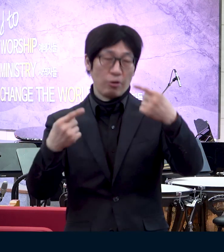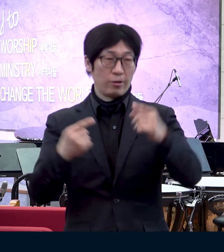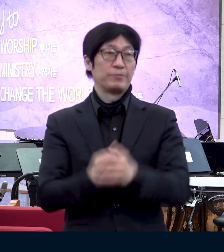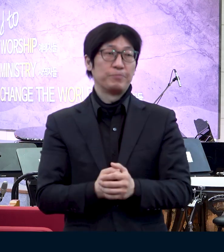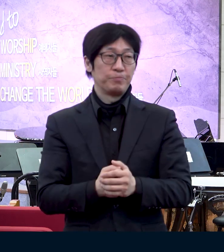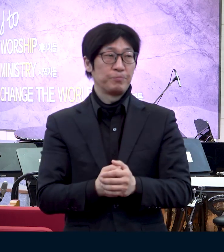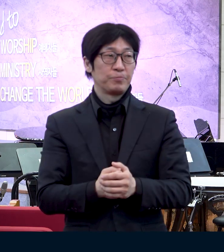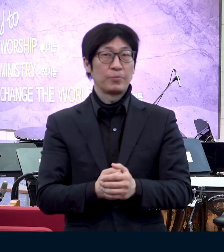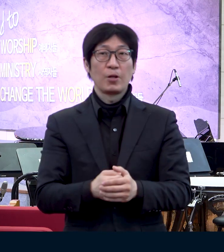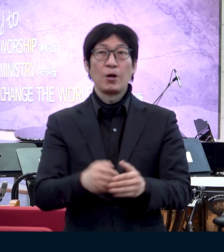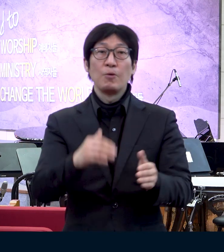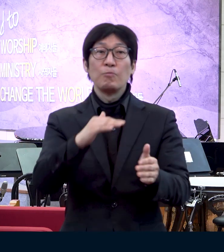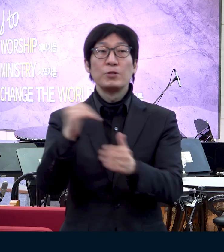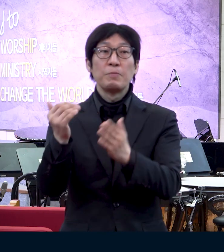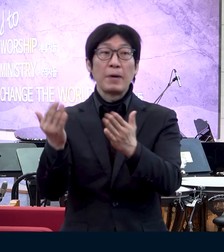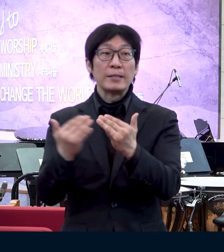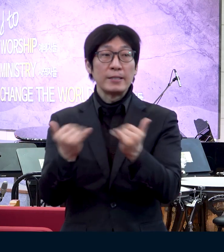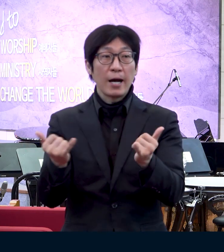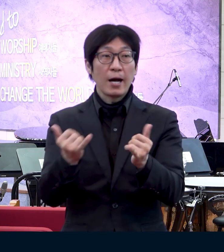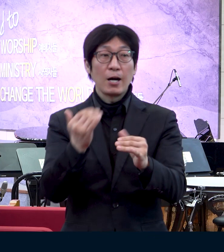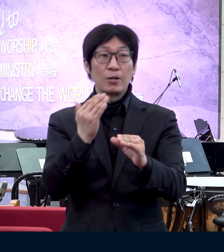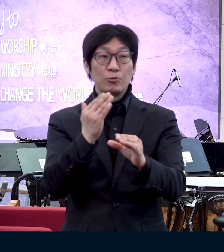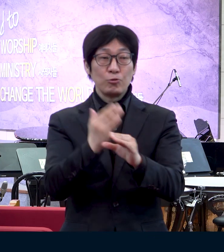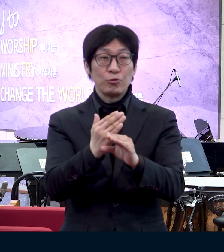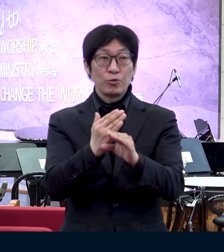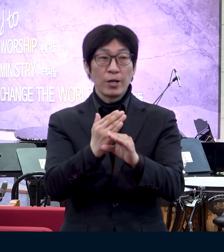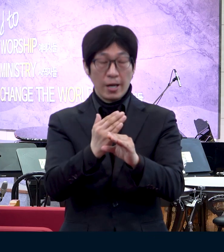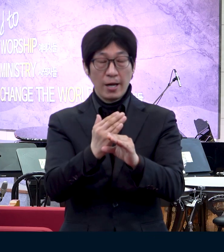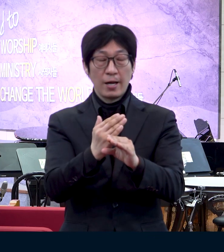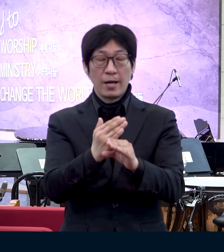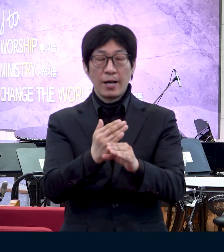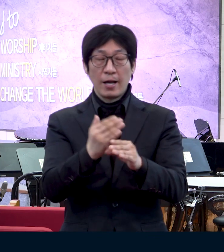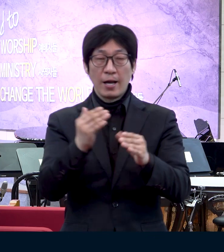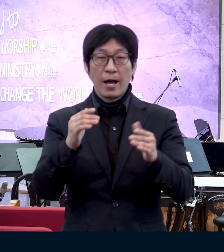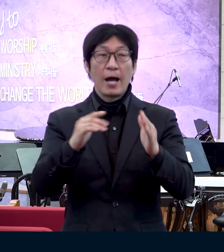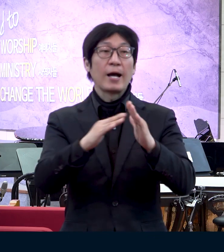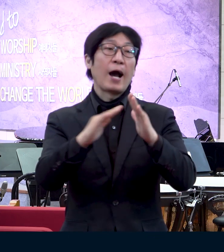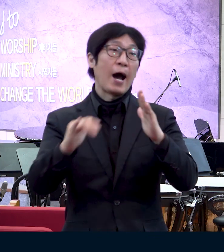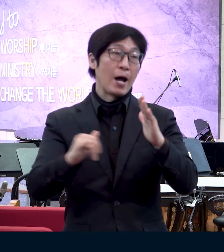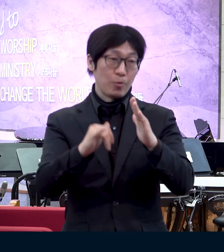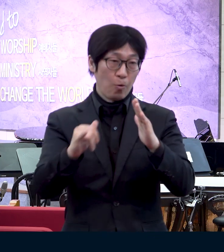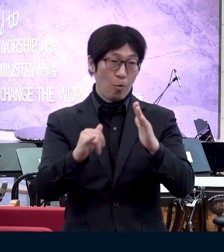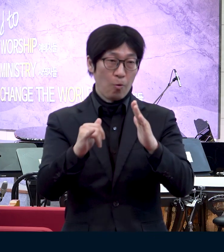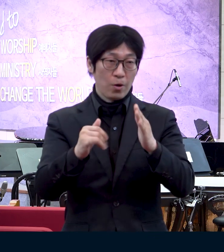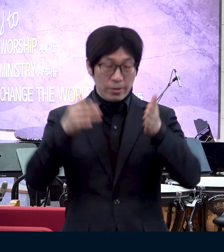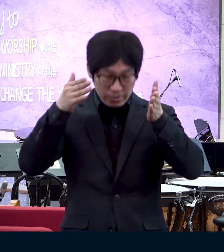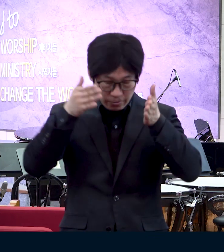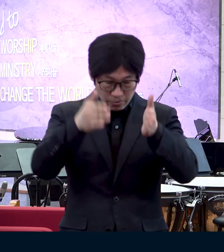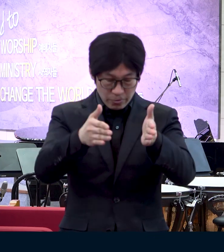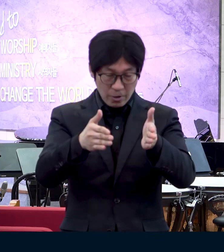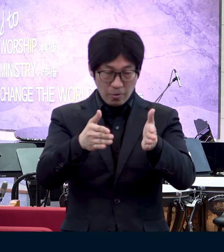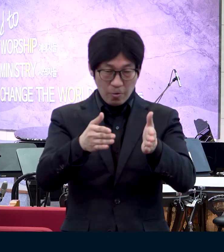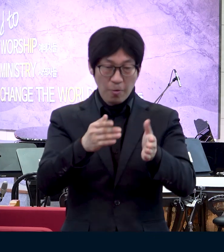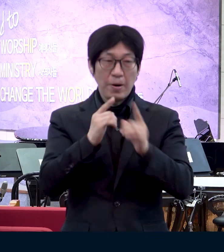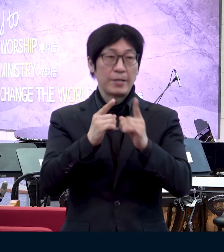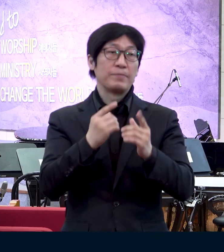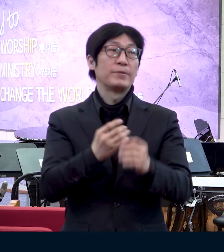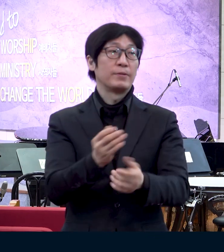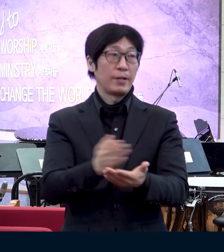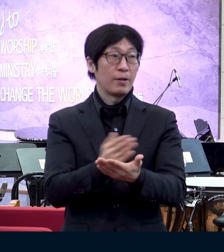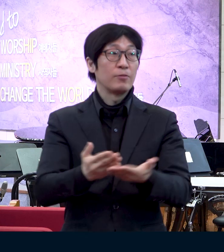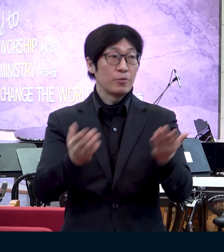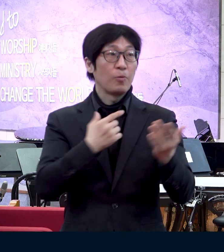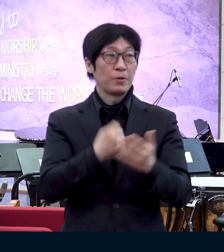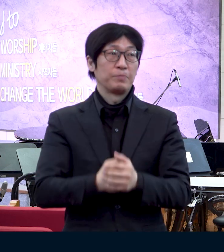주제를 다른 어떤 것보다 가족에게 초점을 맞춰서 말씀을 묵상하려고 합니다. 정확히